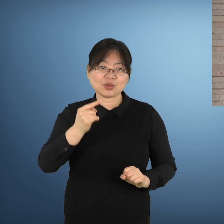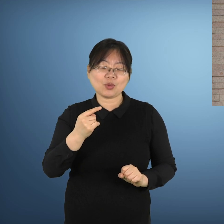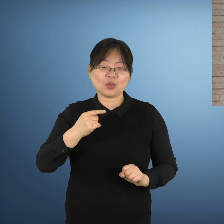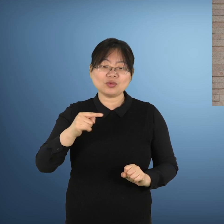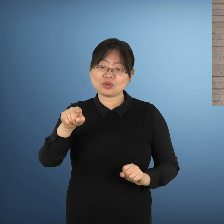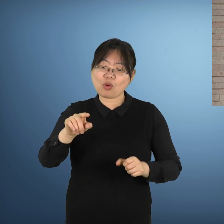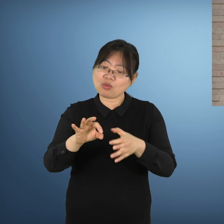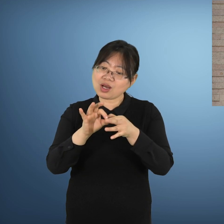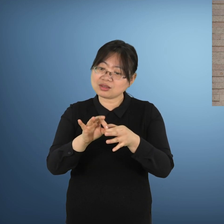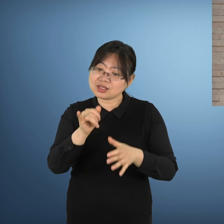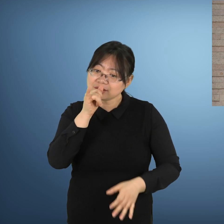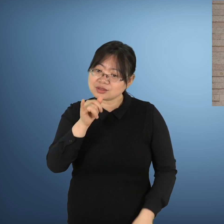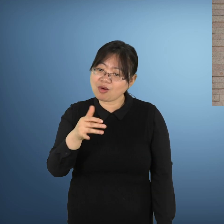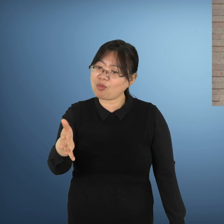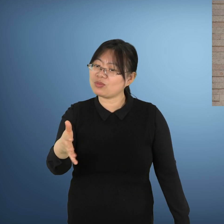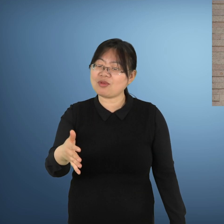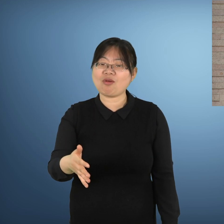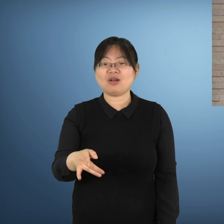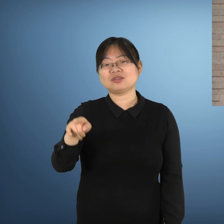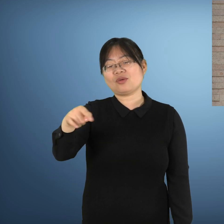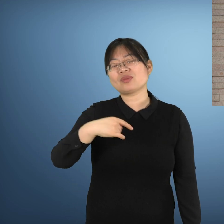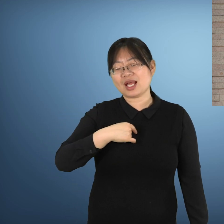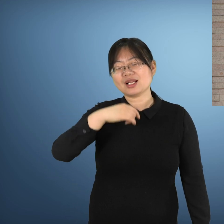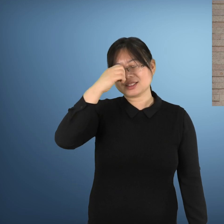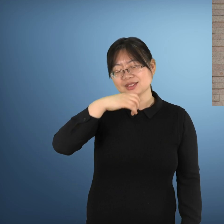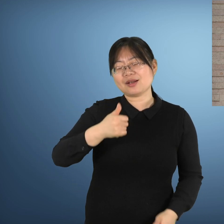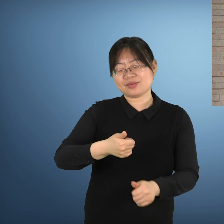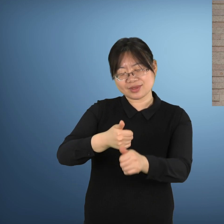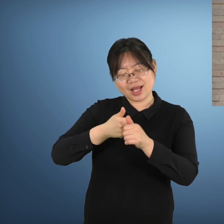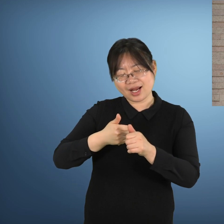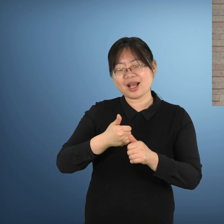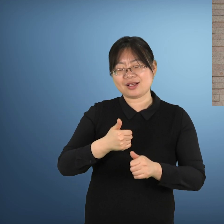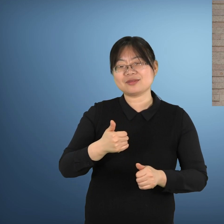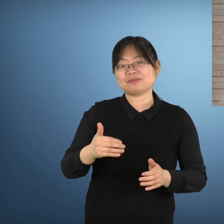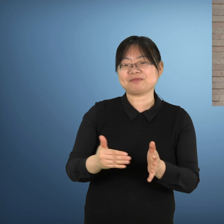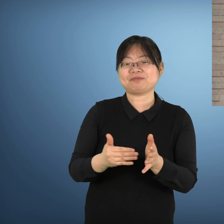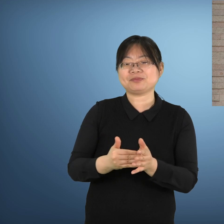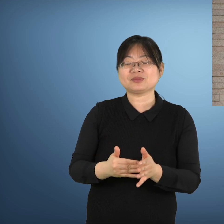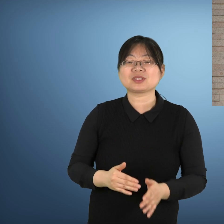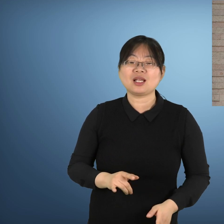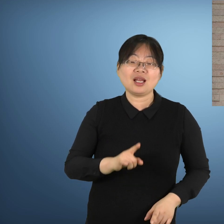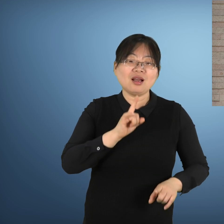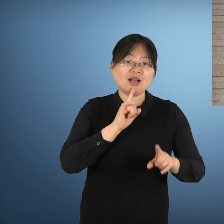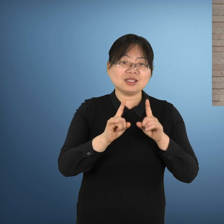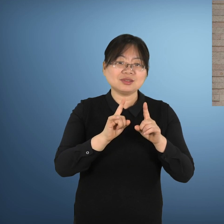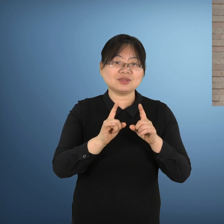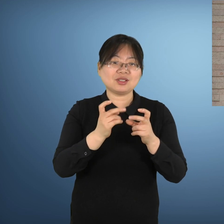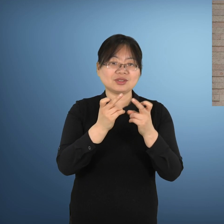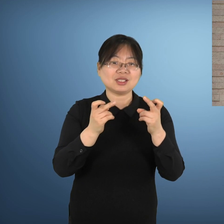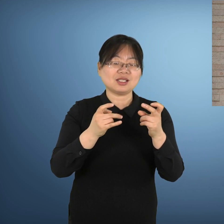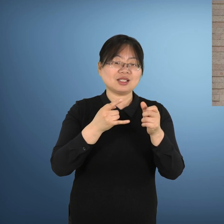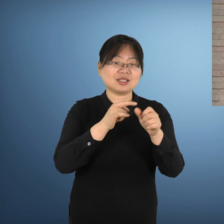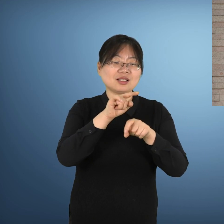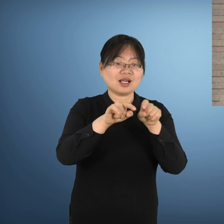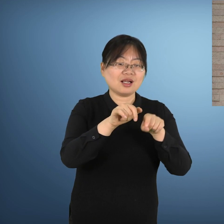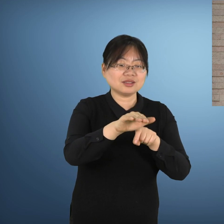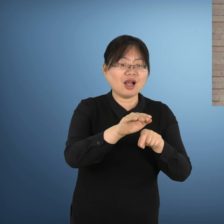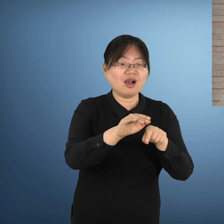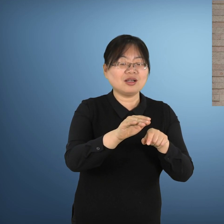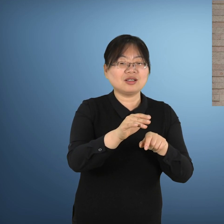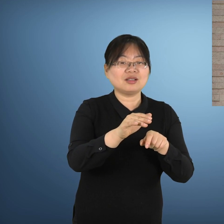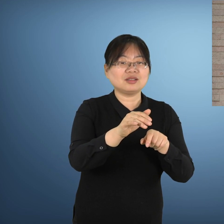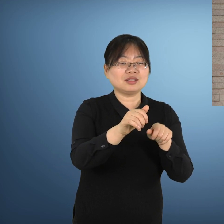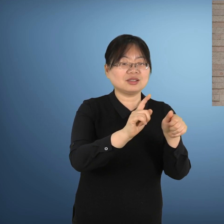무슨 상관이냐, 너는 나를 따르라 하시더라. 이 말씀이 형제들에게 나가서 그 제자는